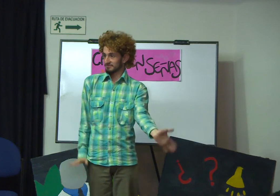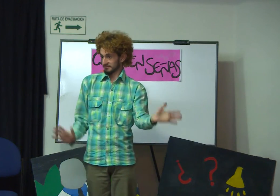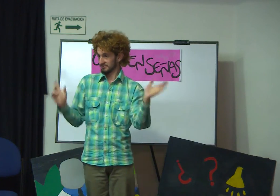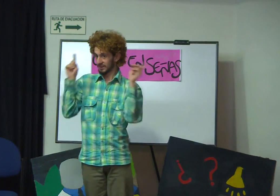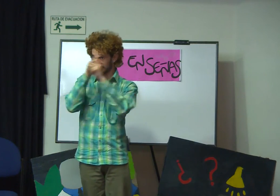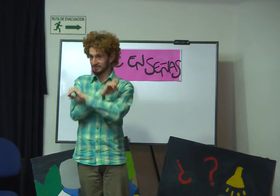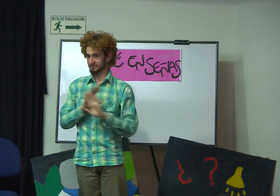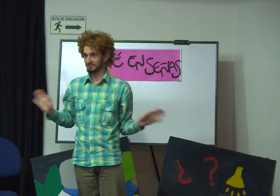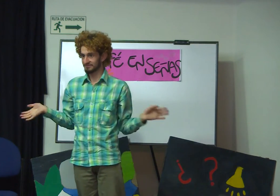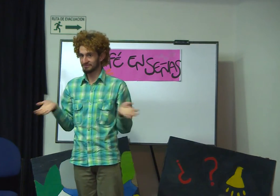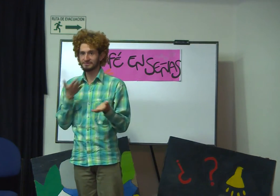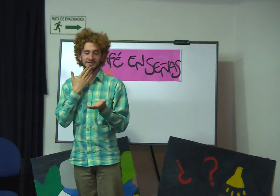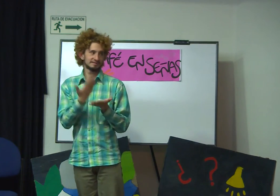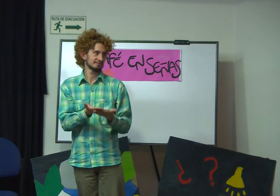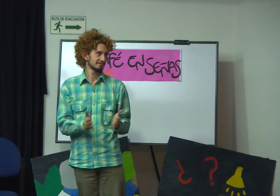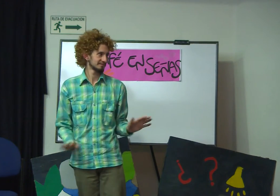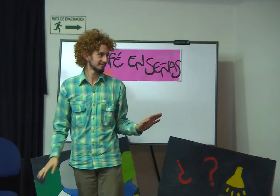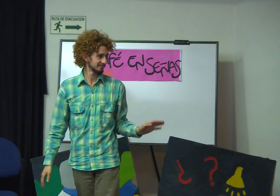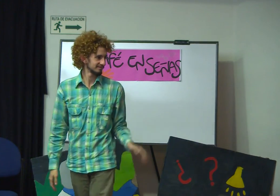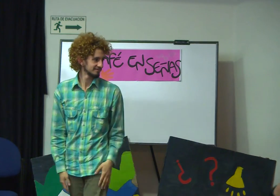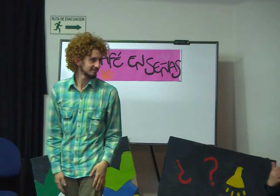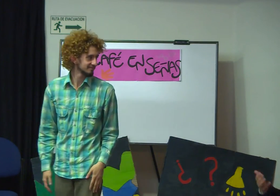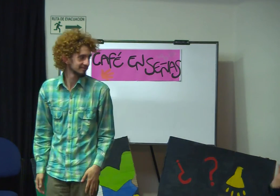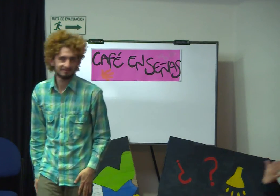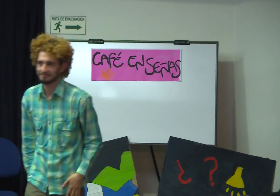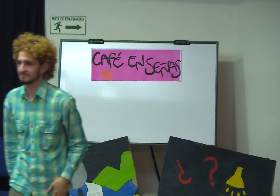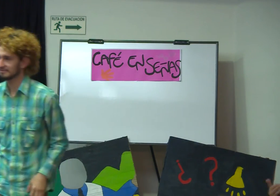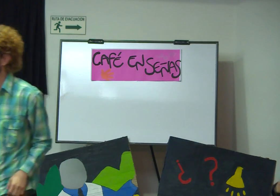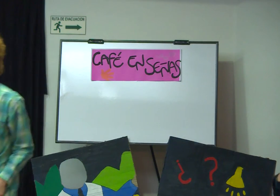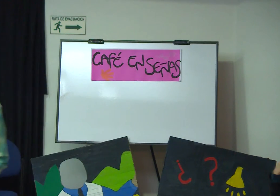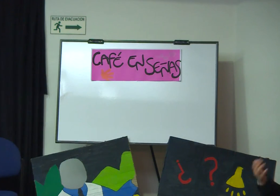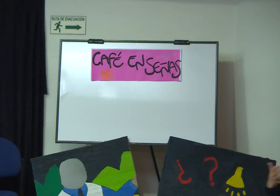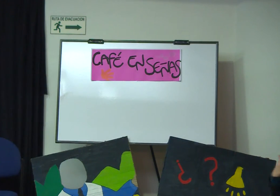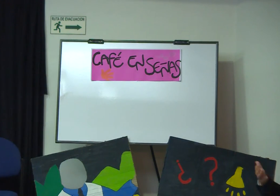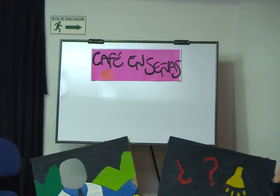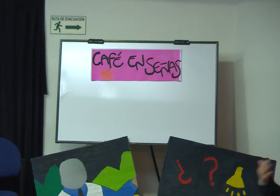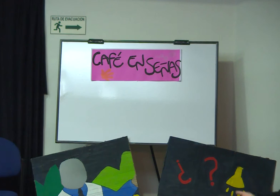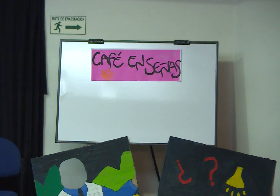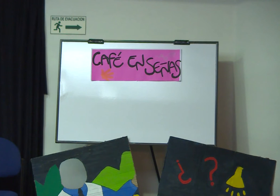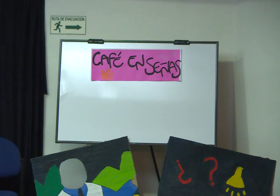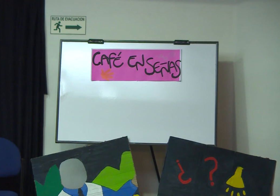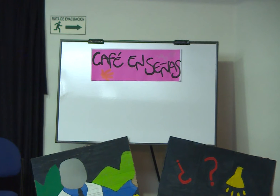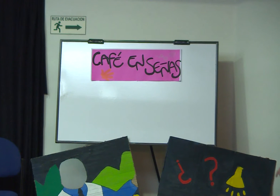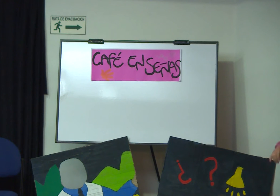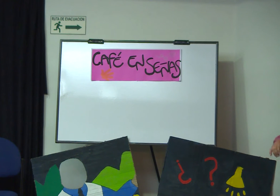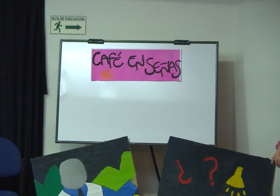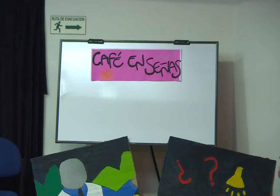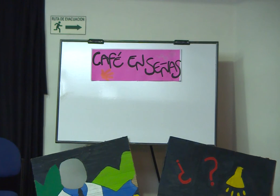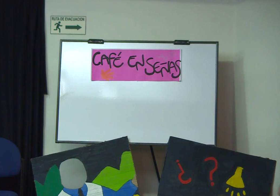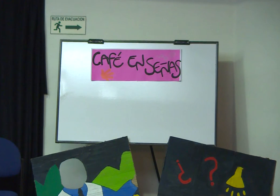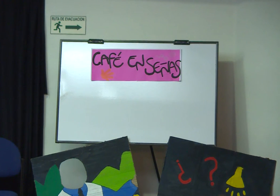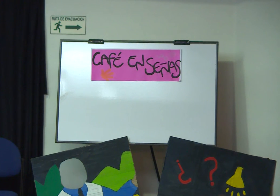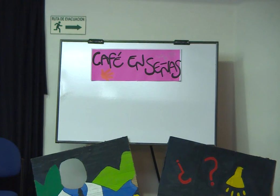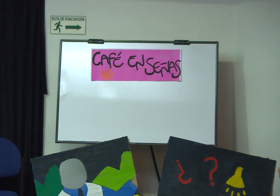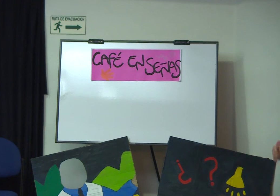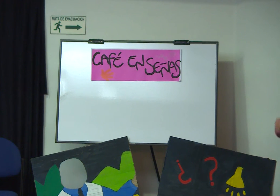estamos trabajando con los niños y somos el modelo y somos lo que buscamos para identificarnos.